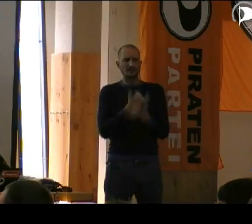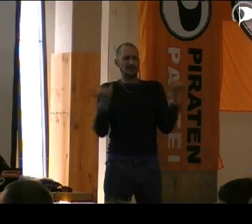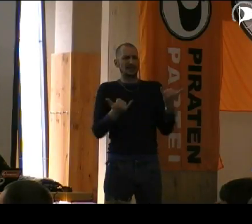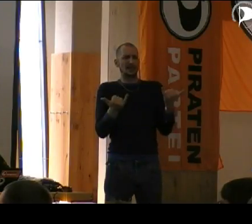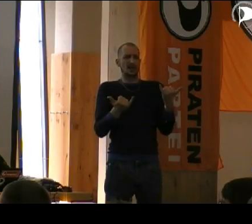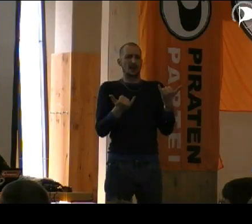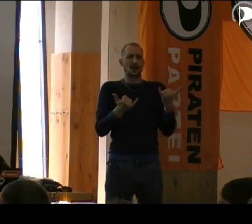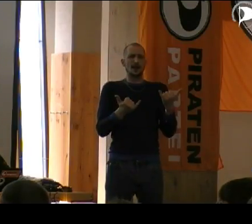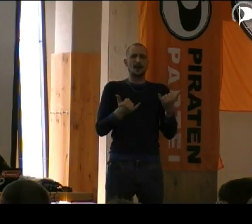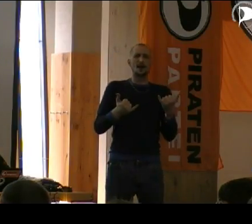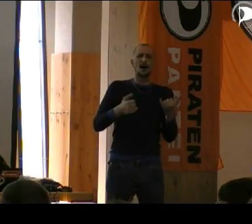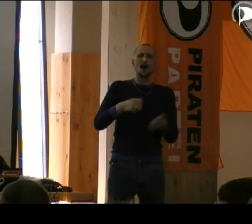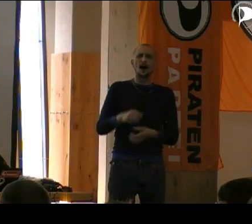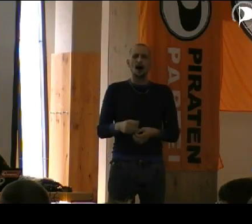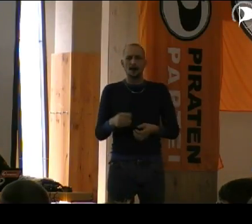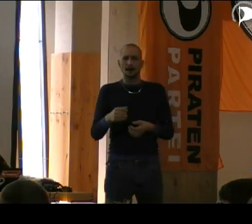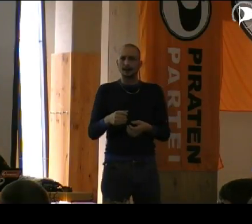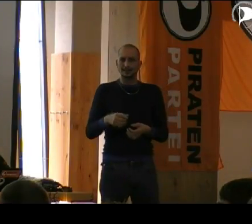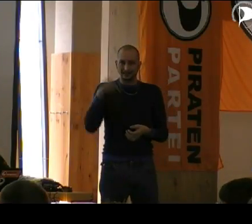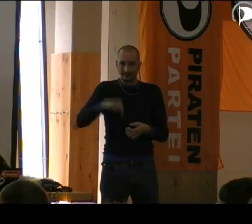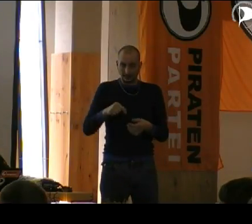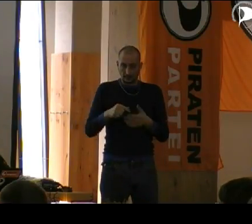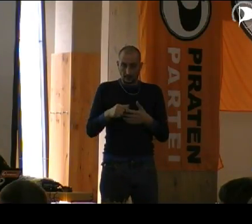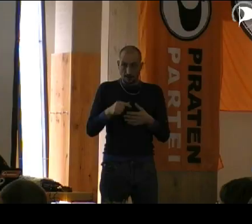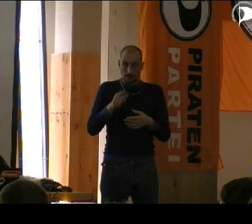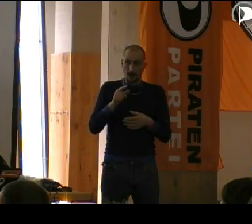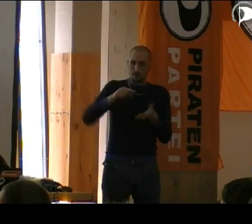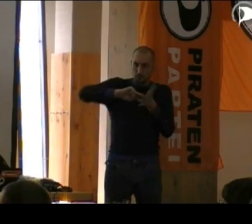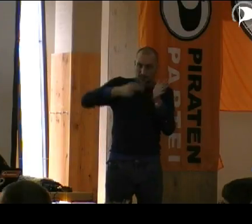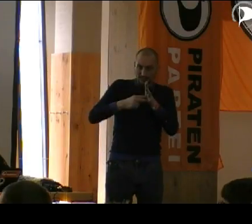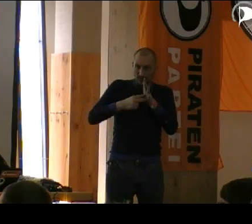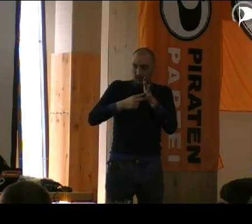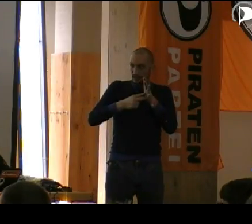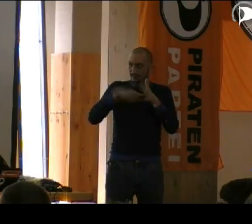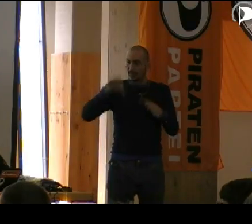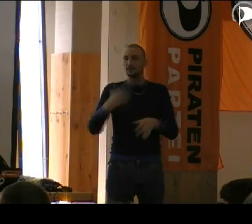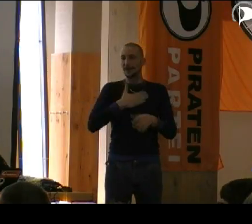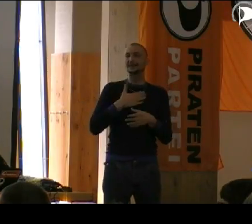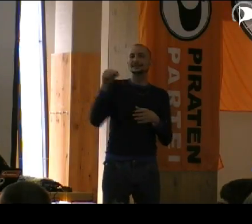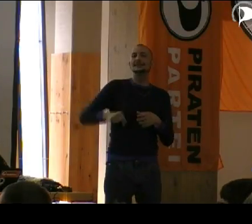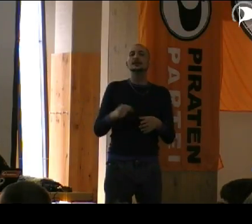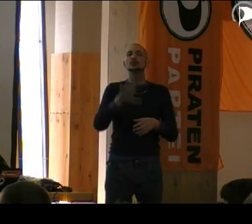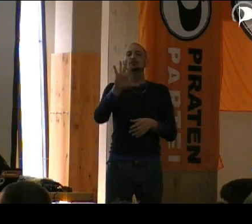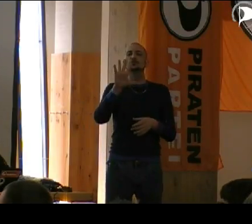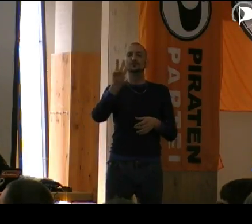schwiegermutter sind das stimmt ich bin zum glück schon verheiratet natürlich